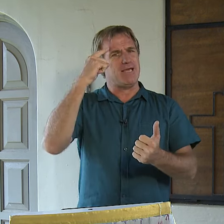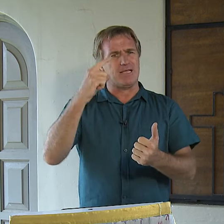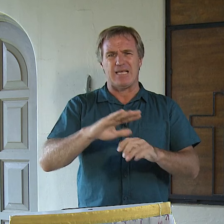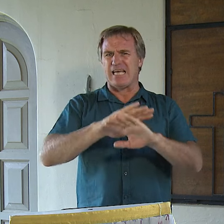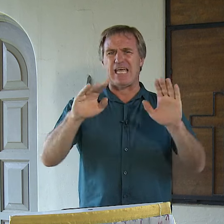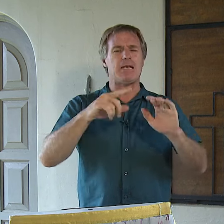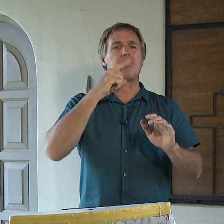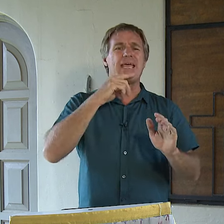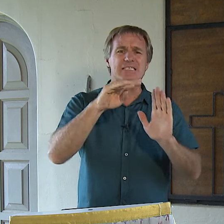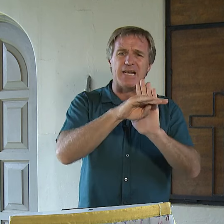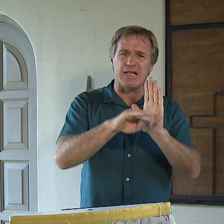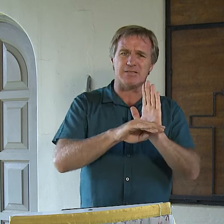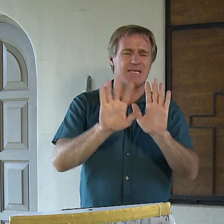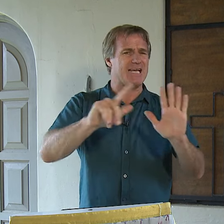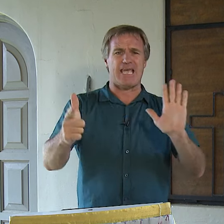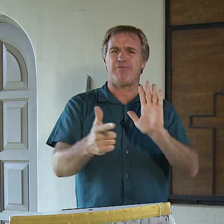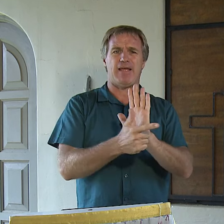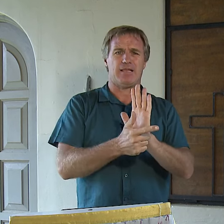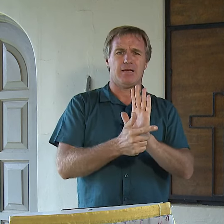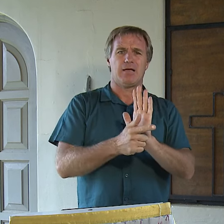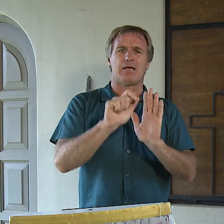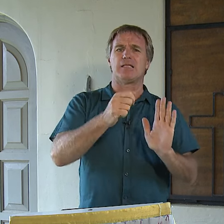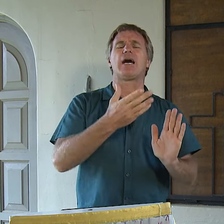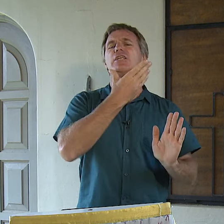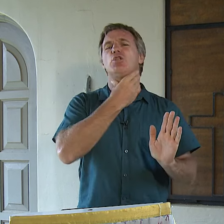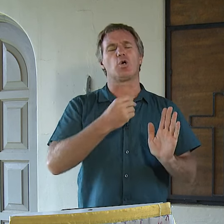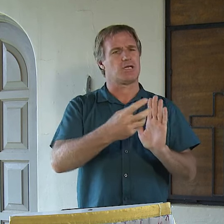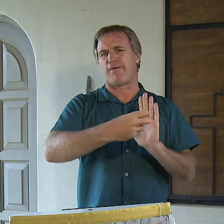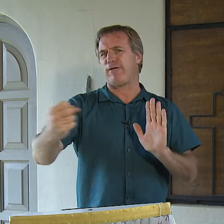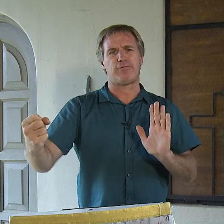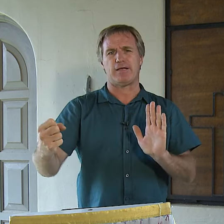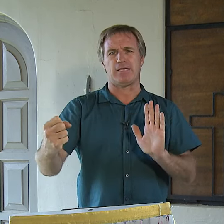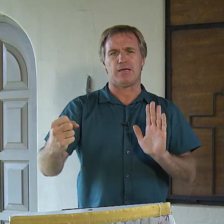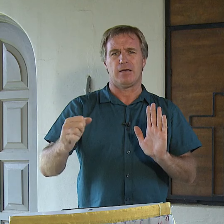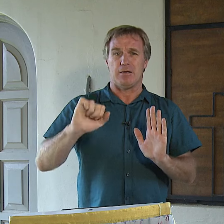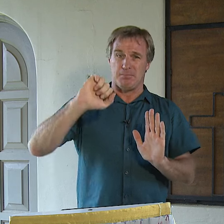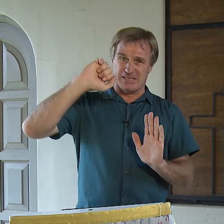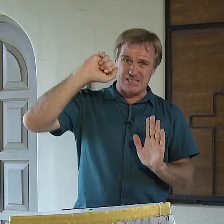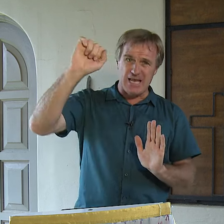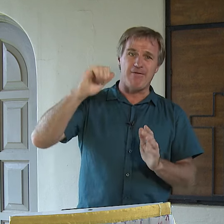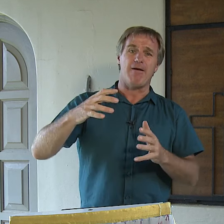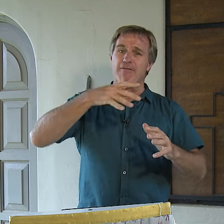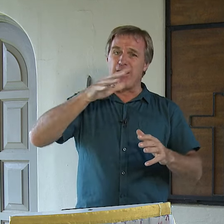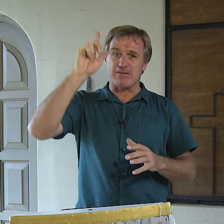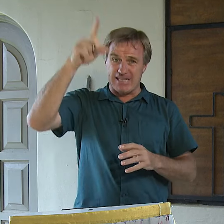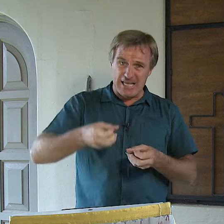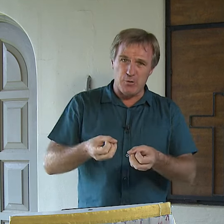weet, geen mensreels, geen wet, kan daar die dors wegvat nie. Maar sy water wat hy jou